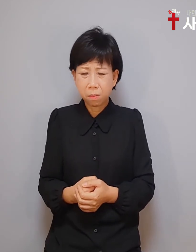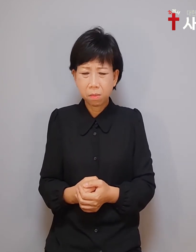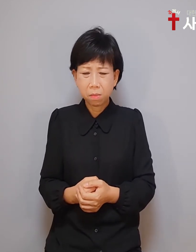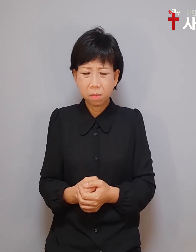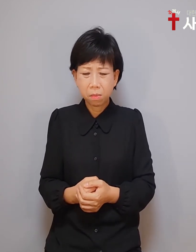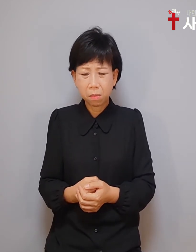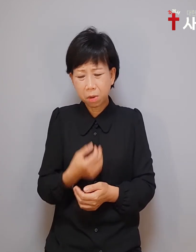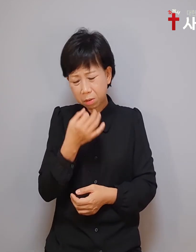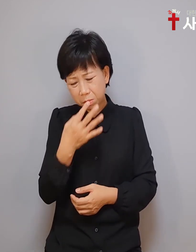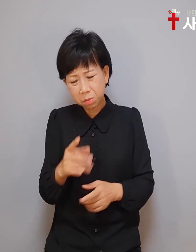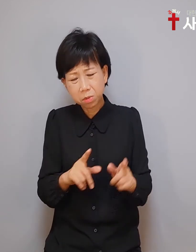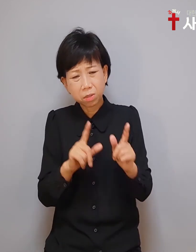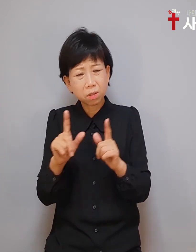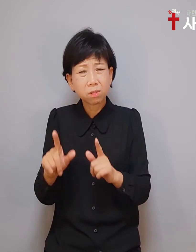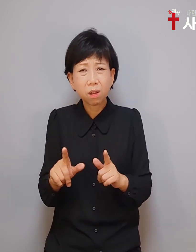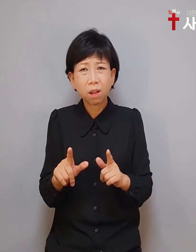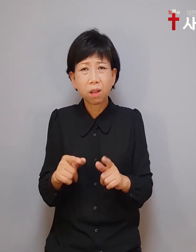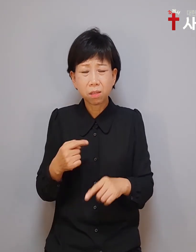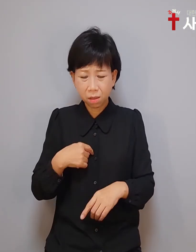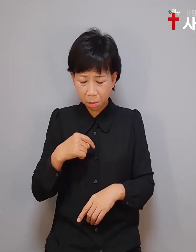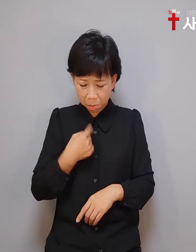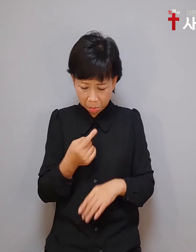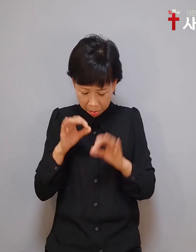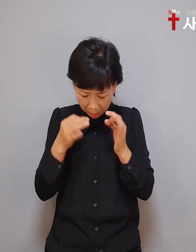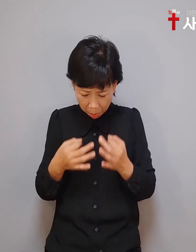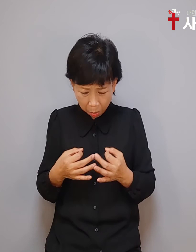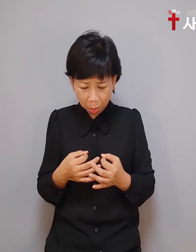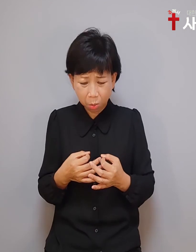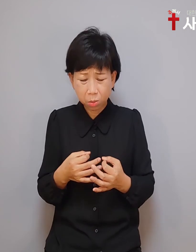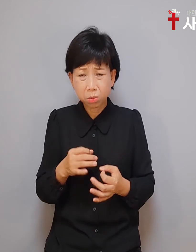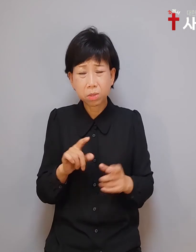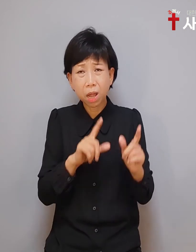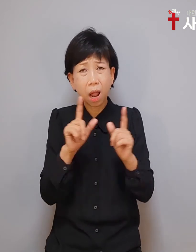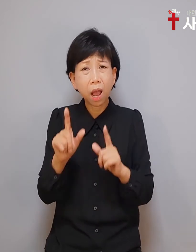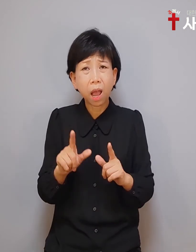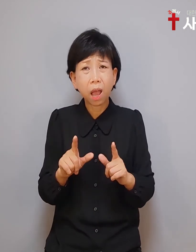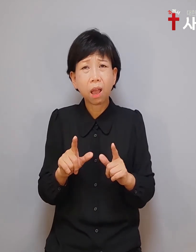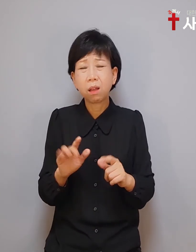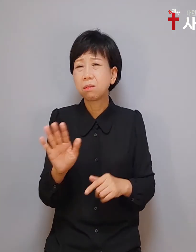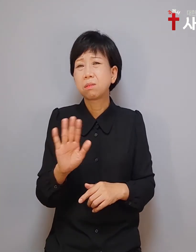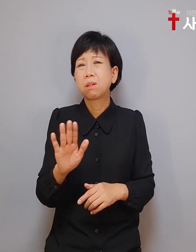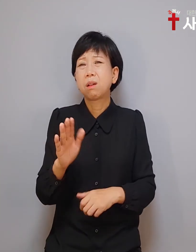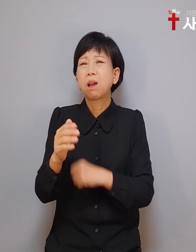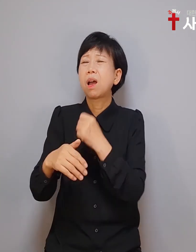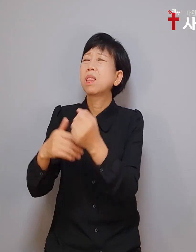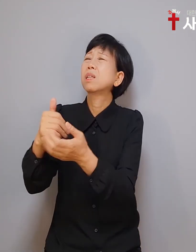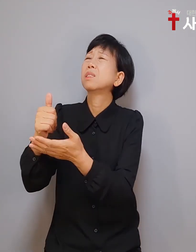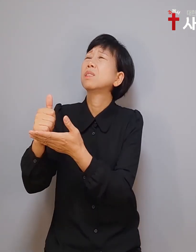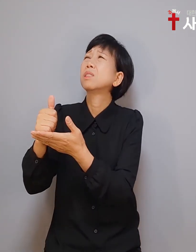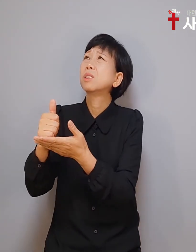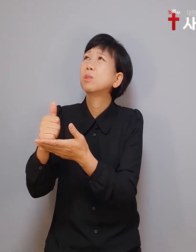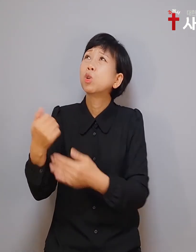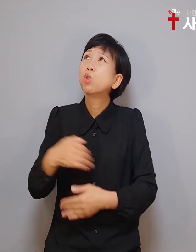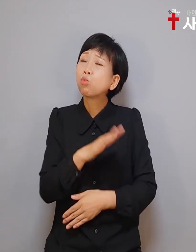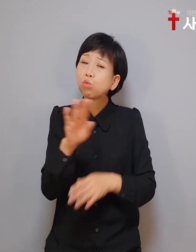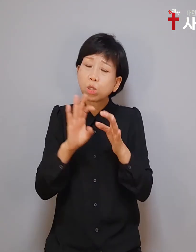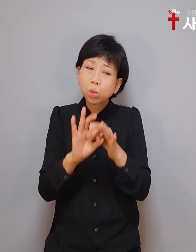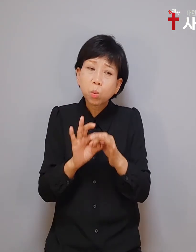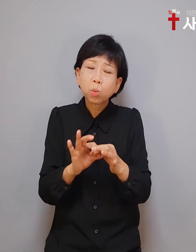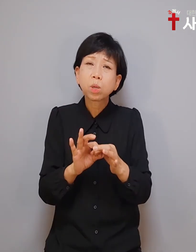힘들게만 살아가시겠습니까? 아니잖아요. 하나님, 우리를 통해 그들에게 우물물을 길어 생수를 흘려보내게